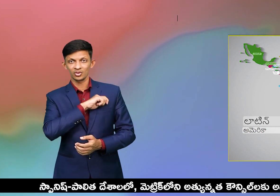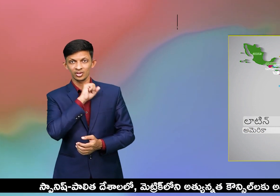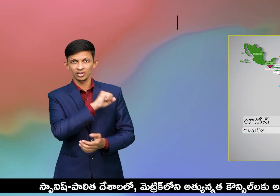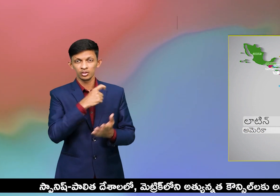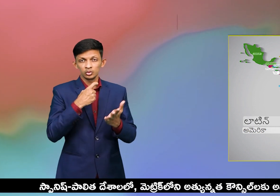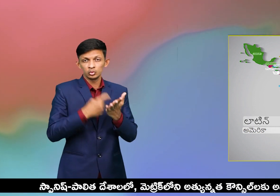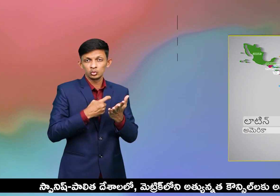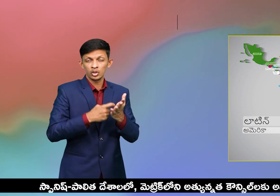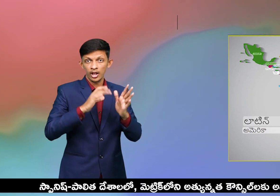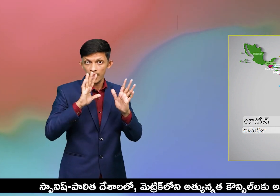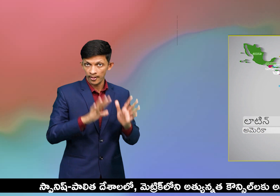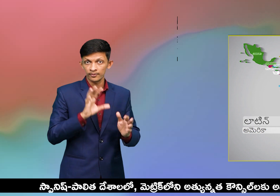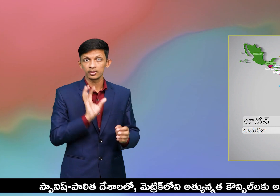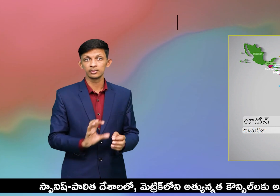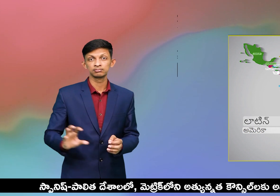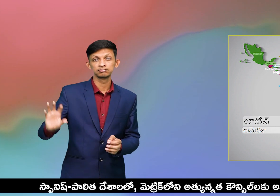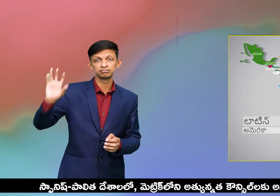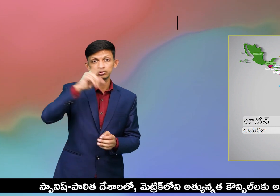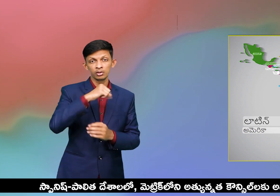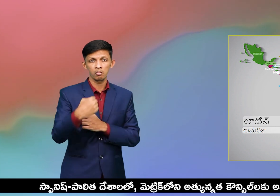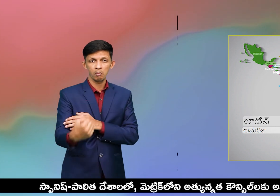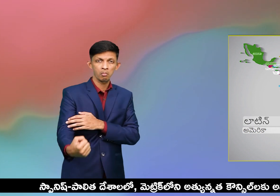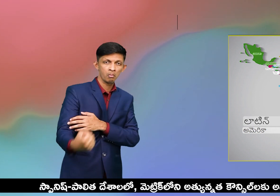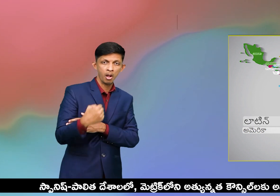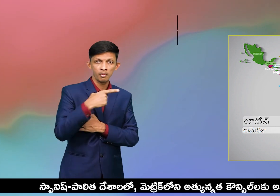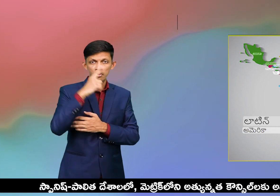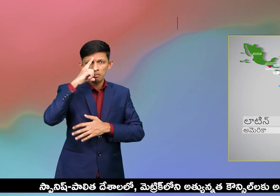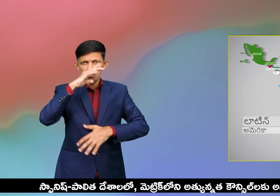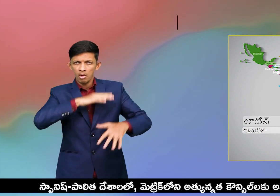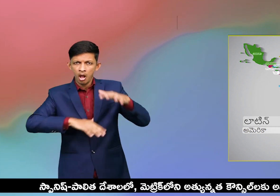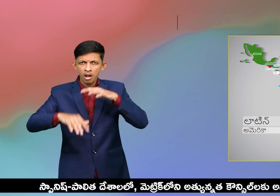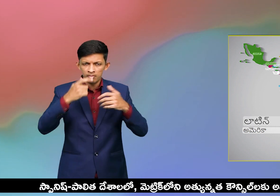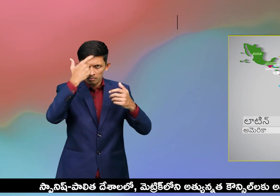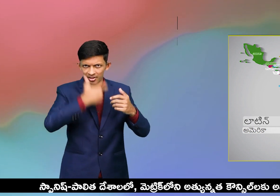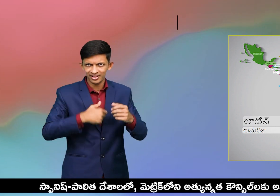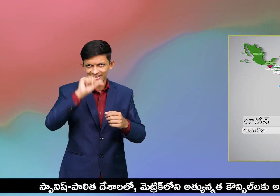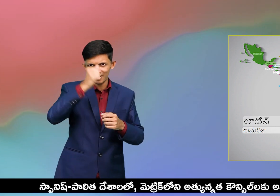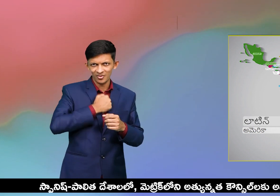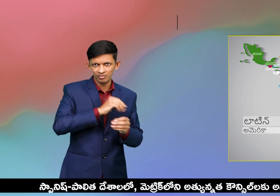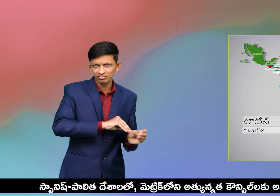స్పానిష్ పాలిత దేశాలలో మెట్రిక్లోని అత్యున్నత కౌన్సిళ్లకు అన్ని అధికారాలు ఉన్నాయి.